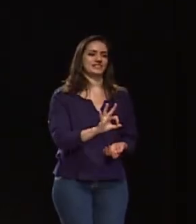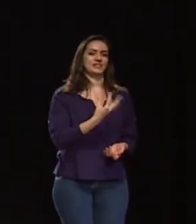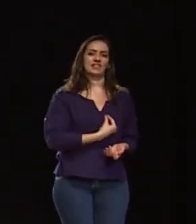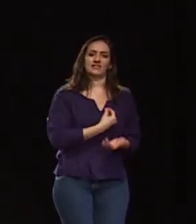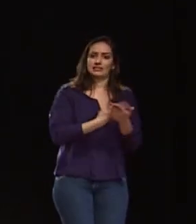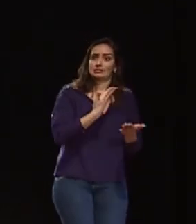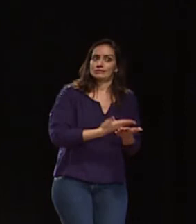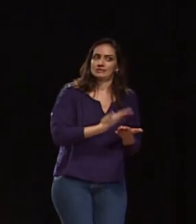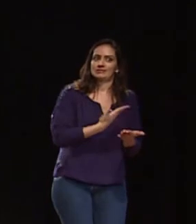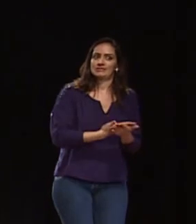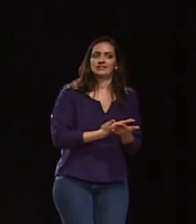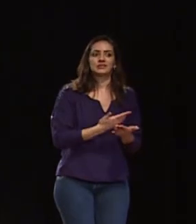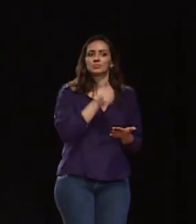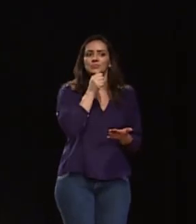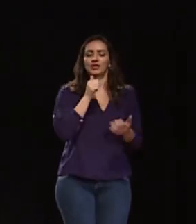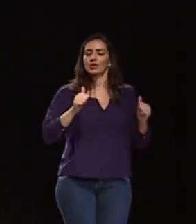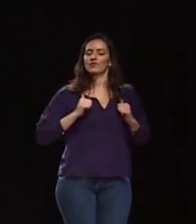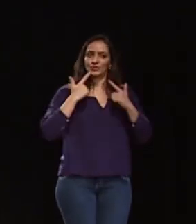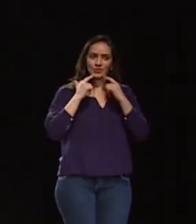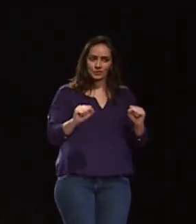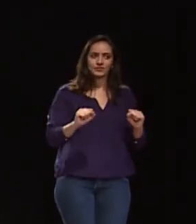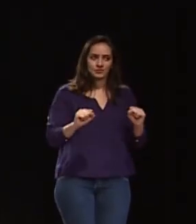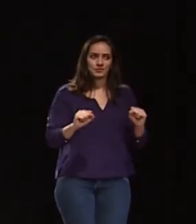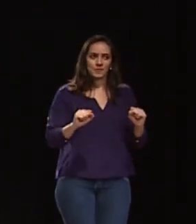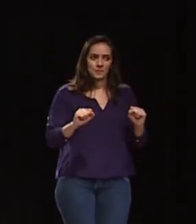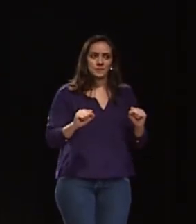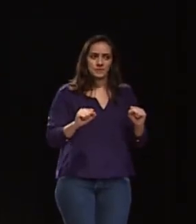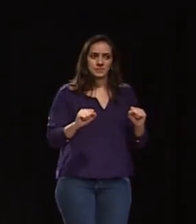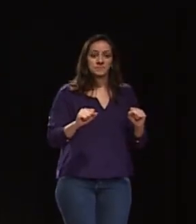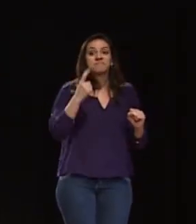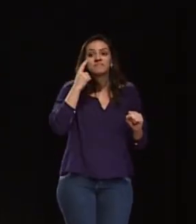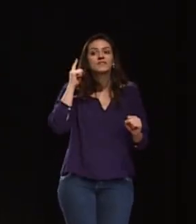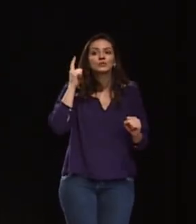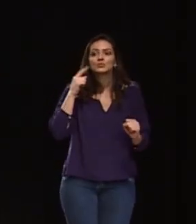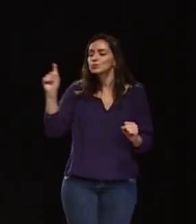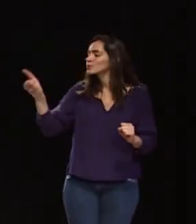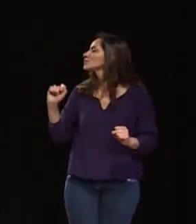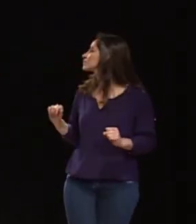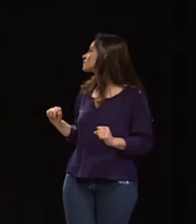Somente 25% da vida escolar tem um desconforto linguístico. Enquanto no surdo,